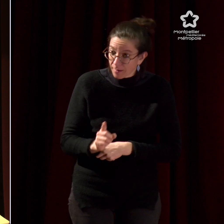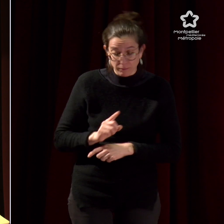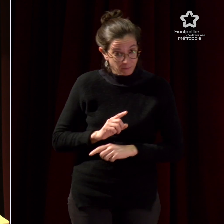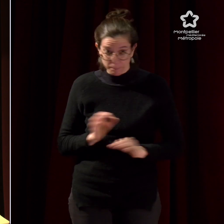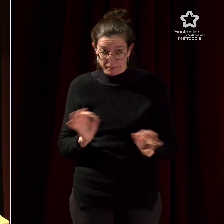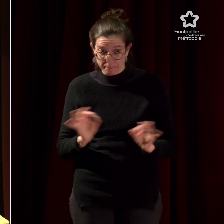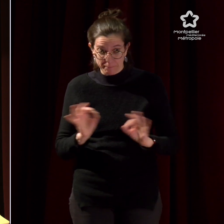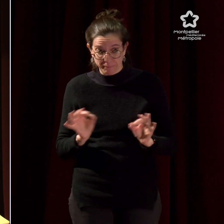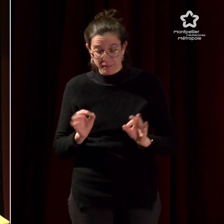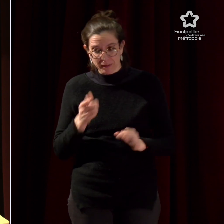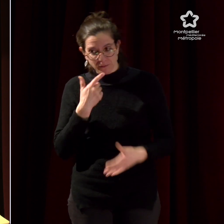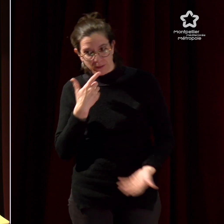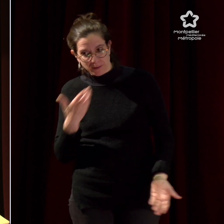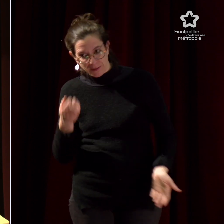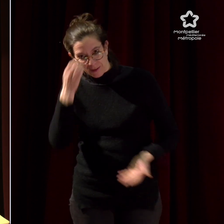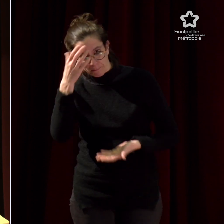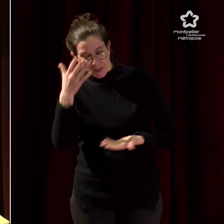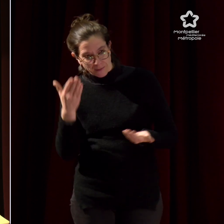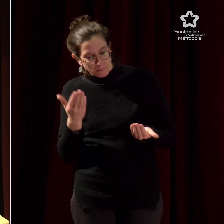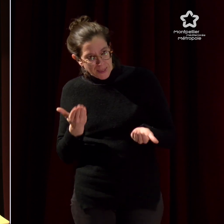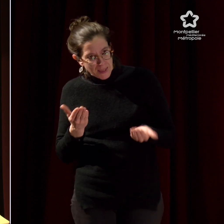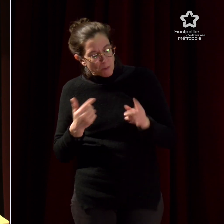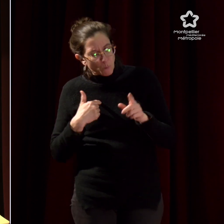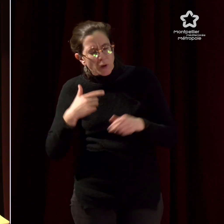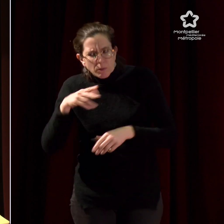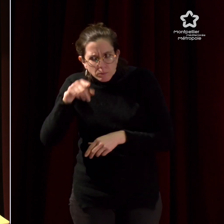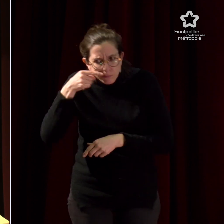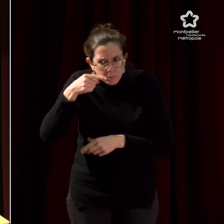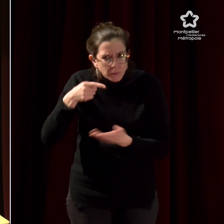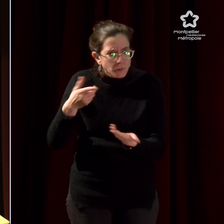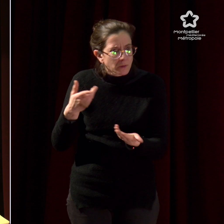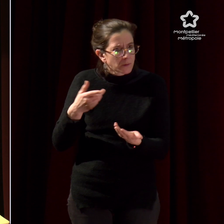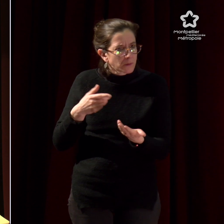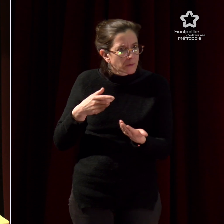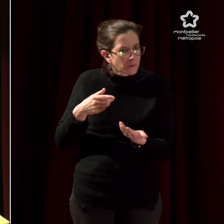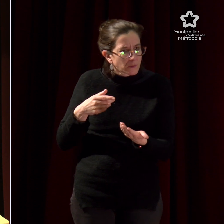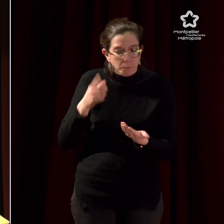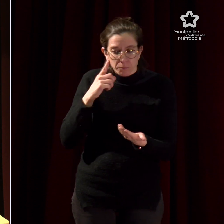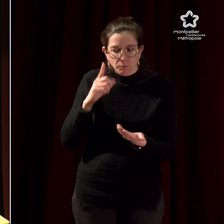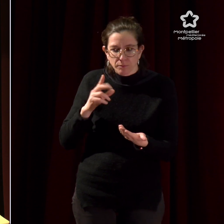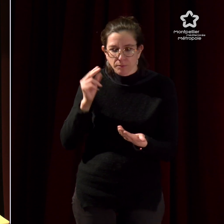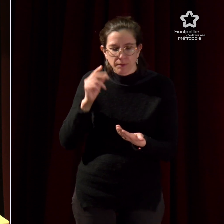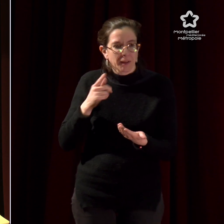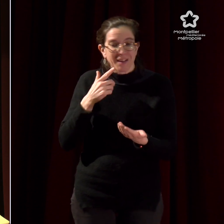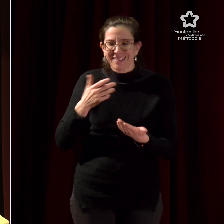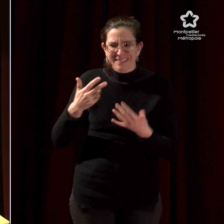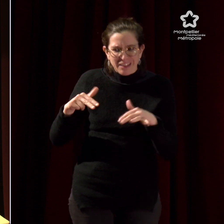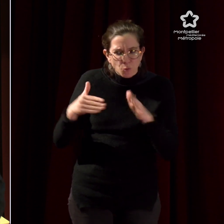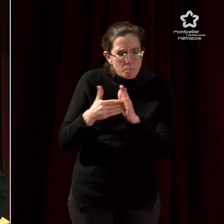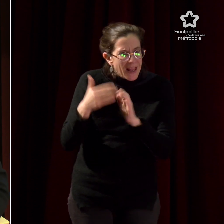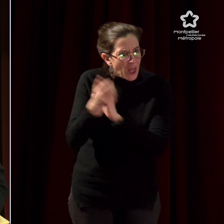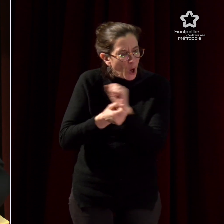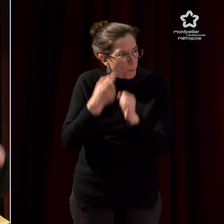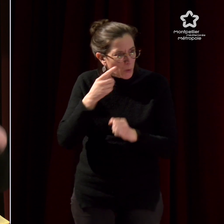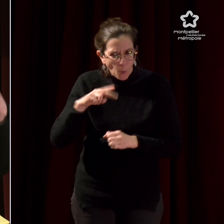Ouais. Et parce que moi j'ai entendu parler d'un site en Mexique, au Yucatan, qui daterait de presque 18 000 ans. Oui, non,